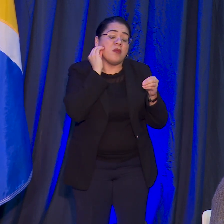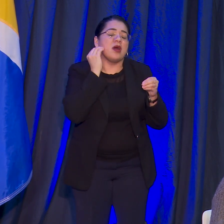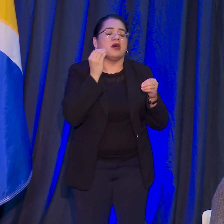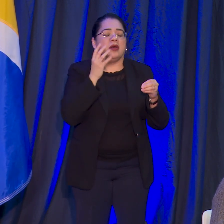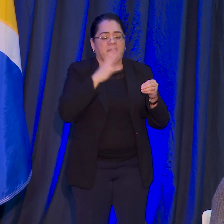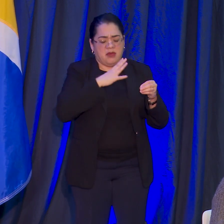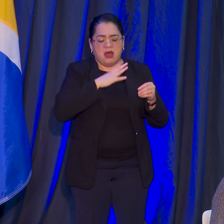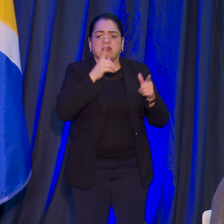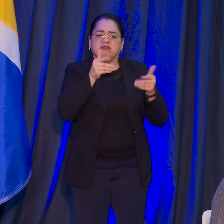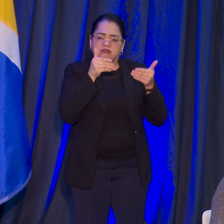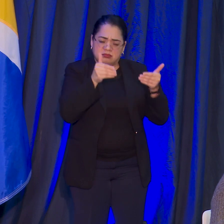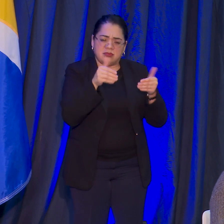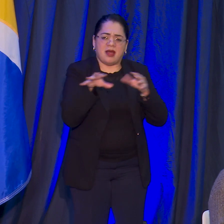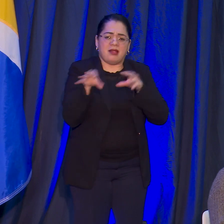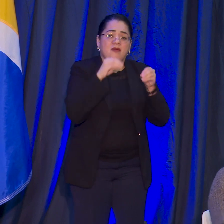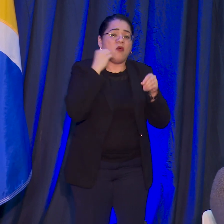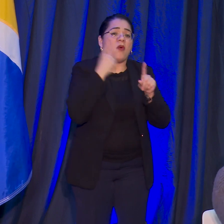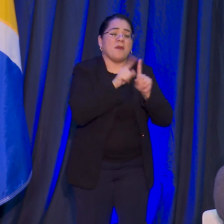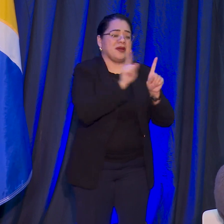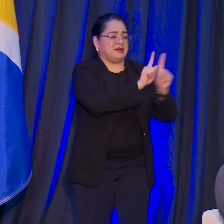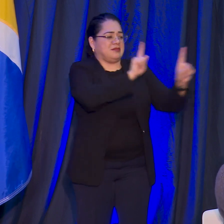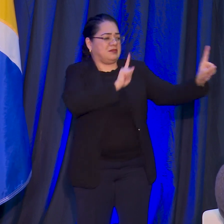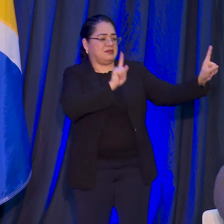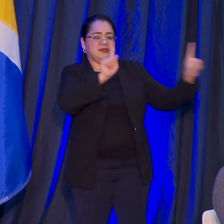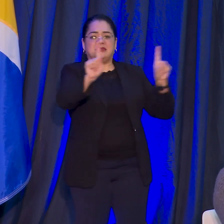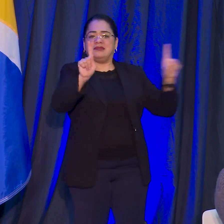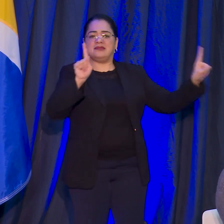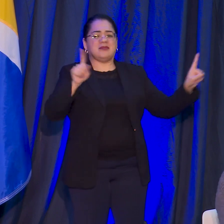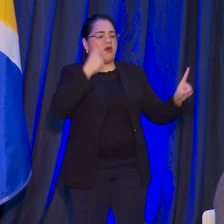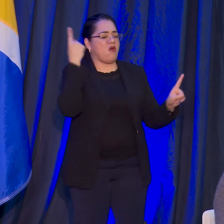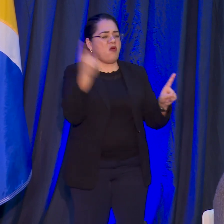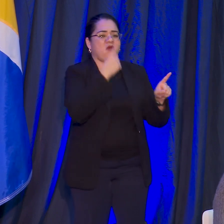de distancia de otras personas.